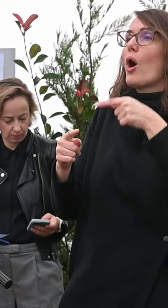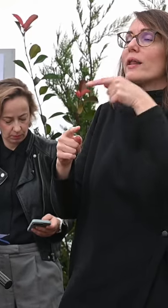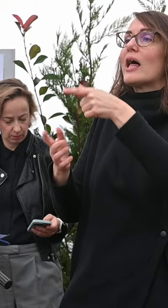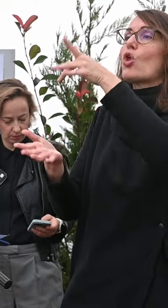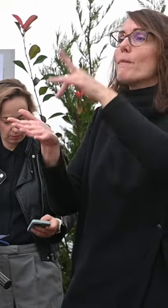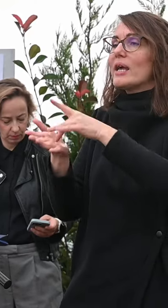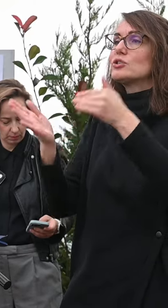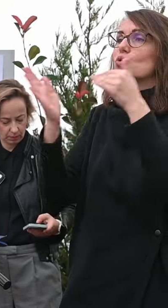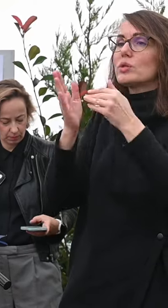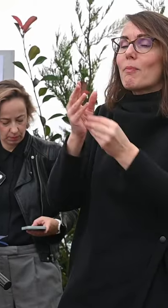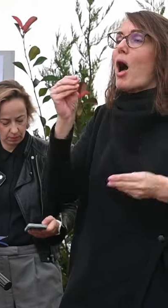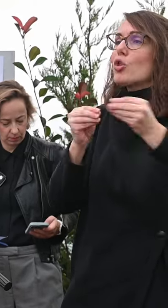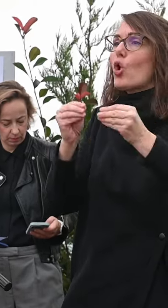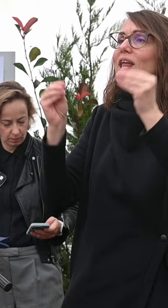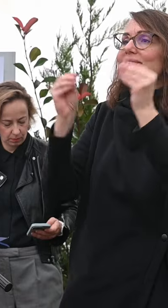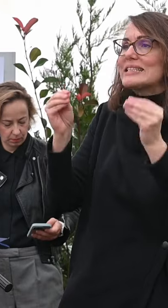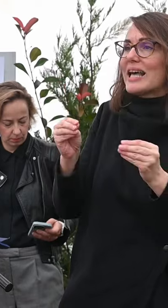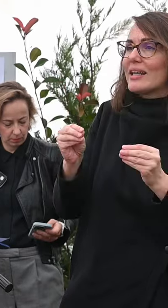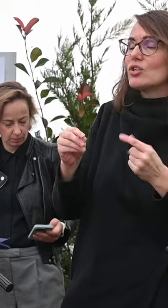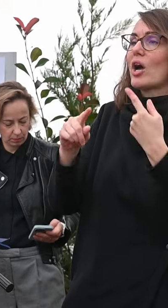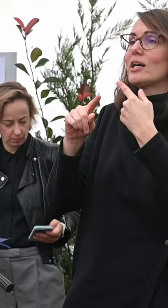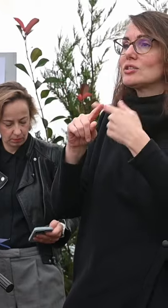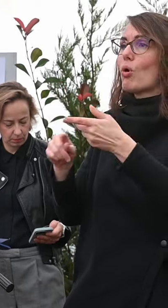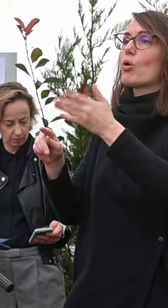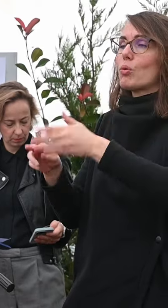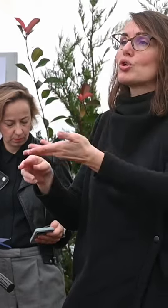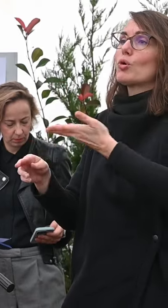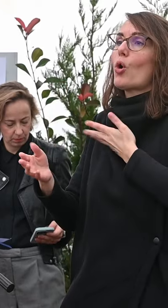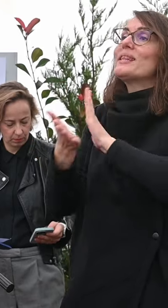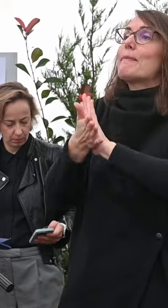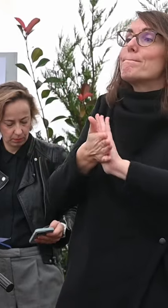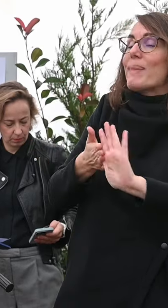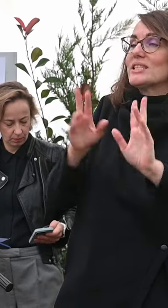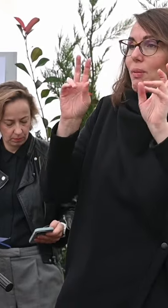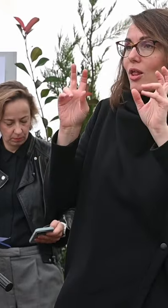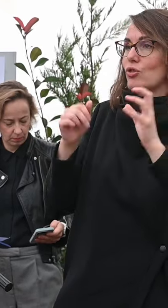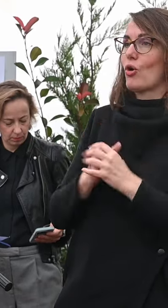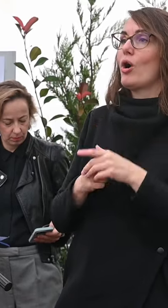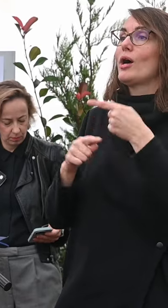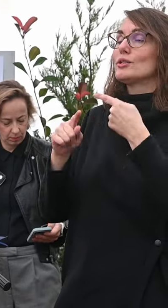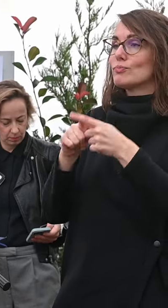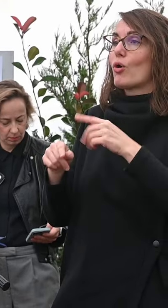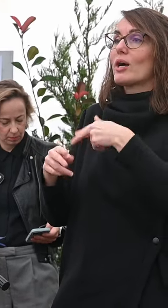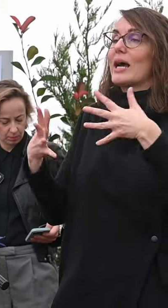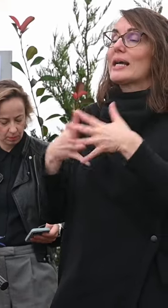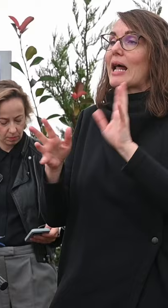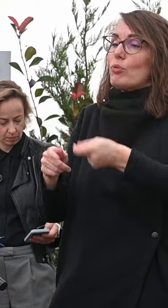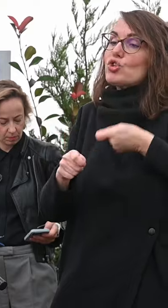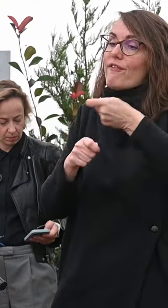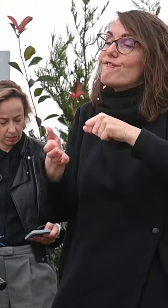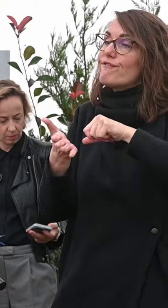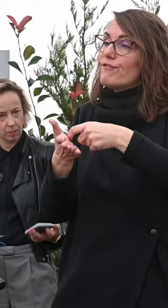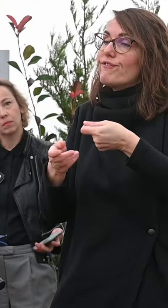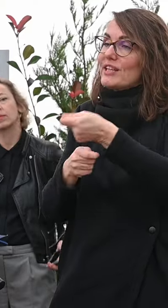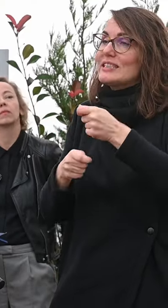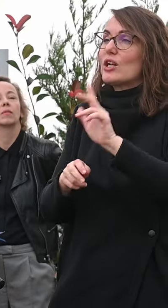toj lokaciji kako bi de facto besplatno za javni novac, za javni proračun financirao gradnju stadiona od